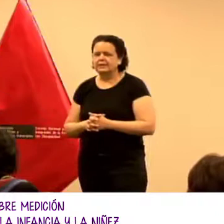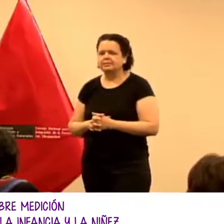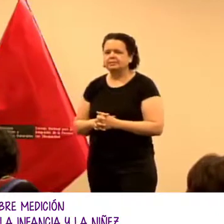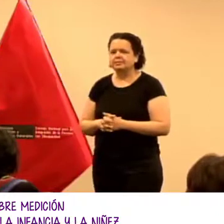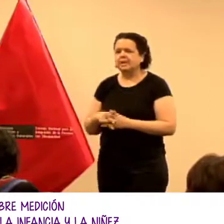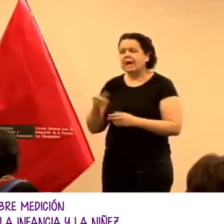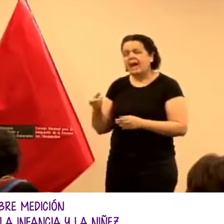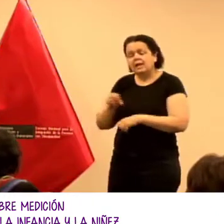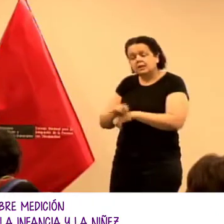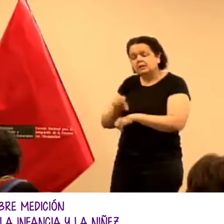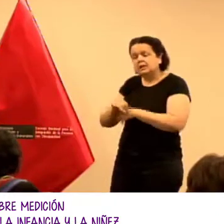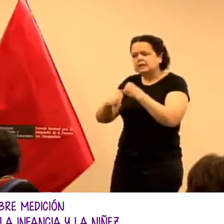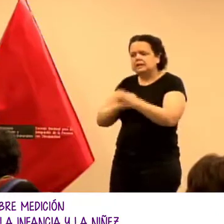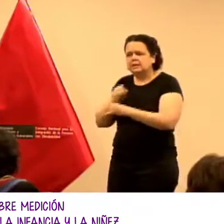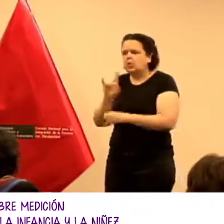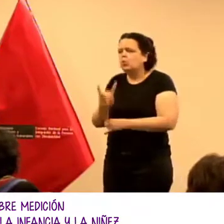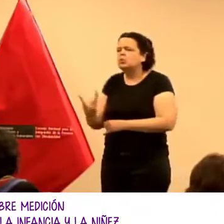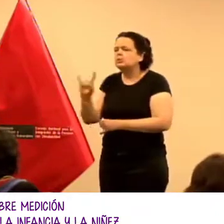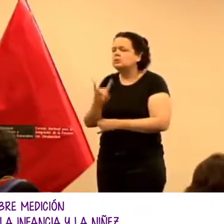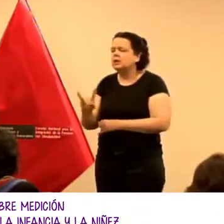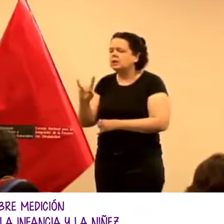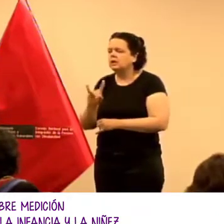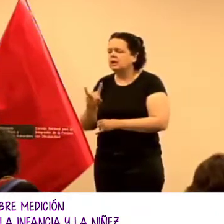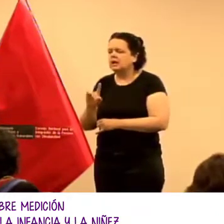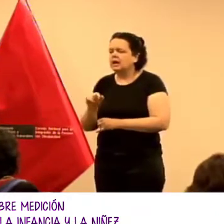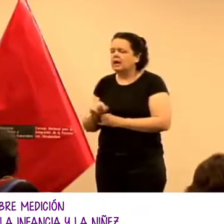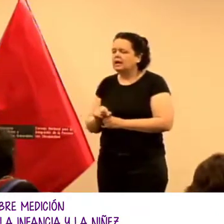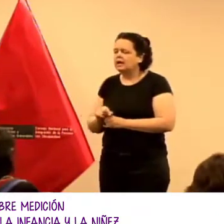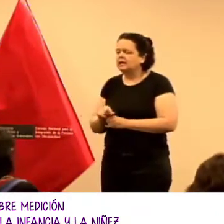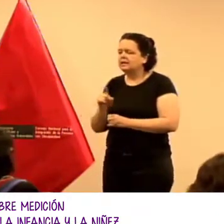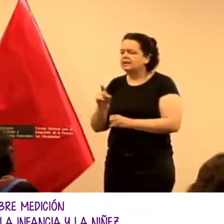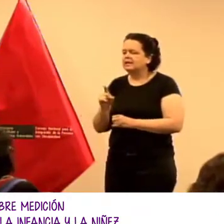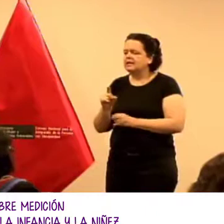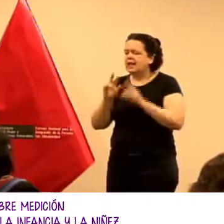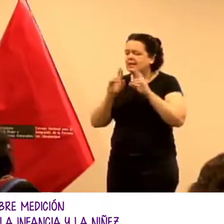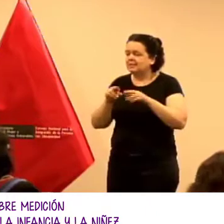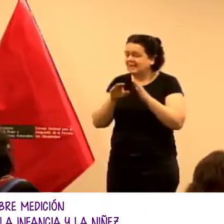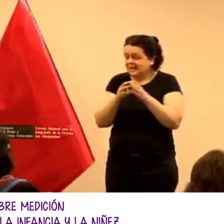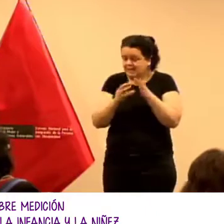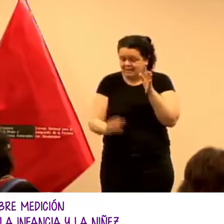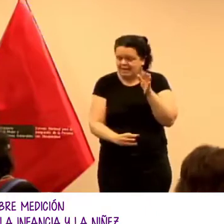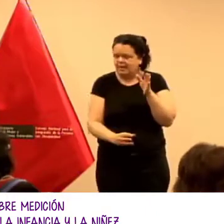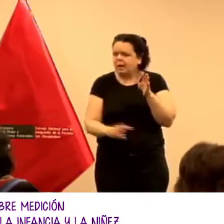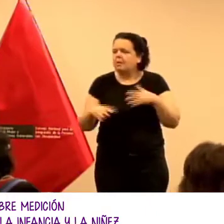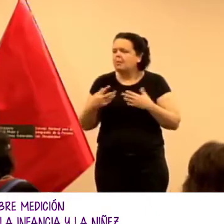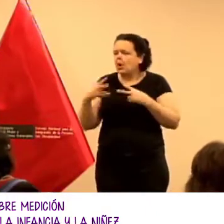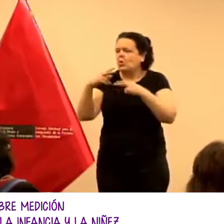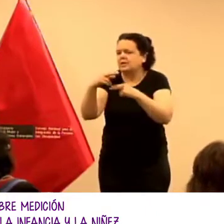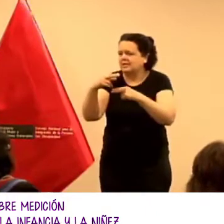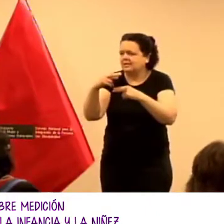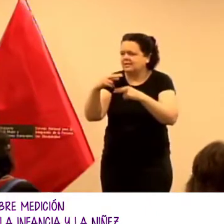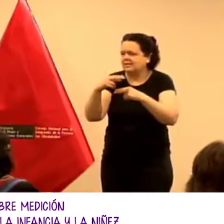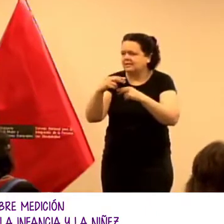Entonces, la recomendación internacional es usar las categorías de respuesta de abajo para hacer el corte.